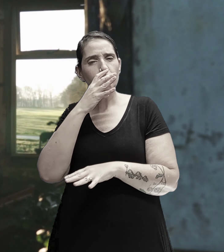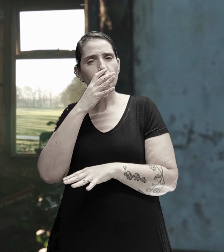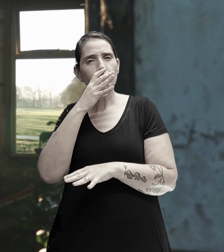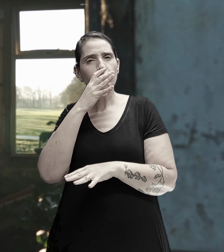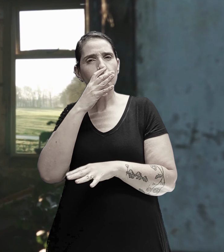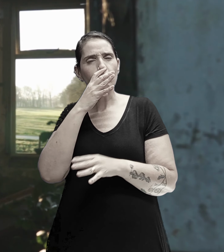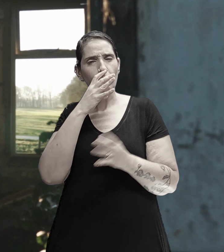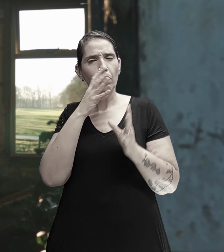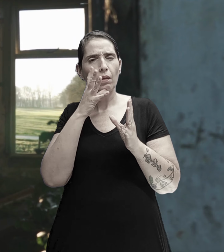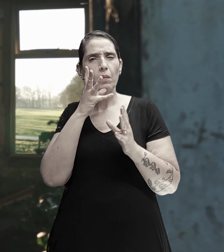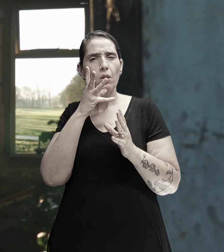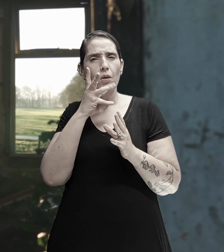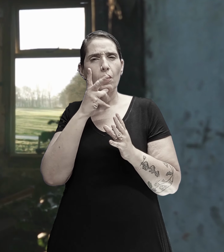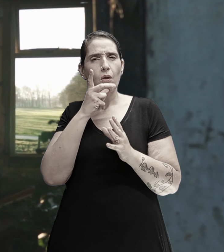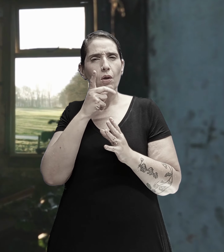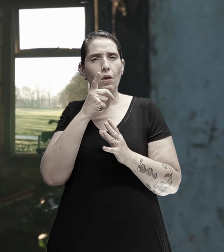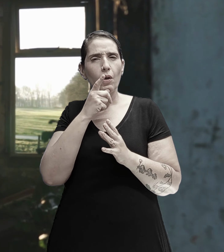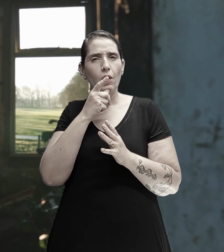parecia eterno,